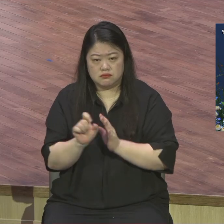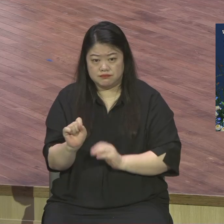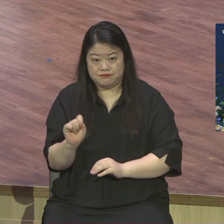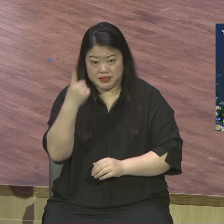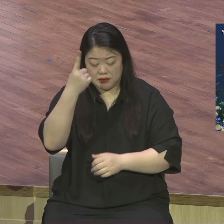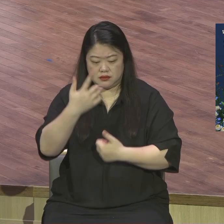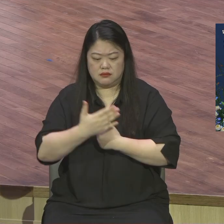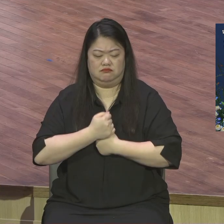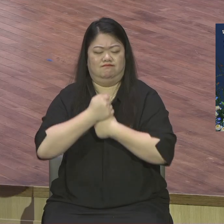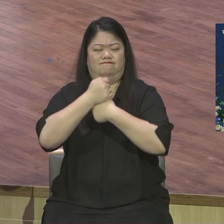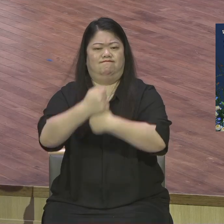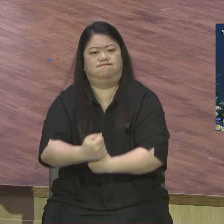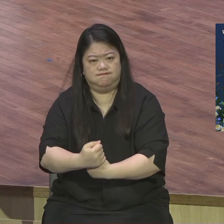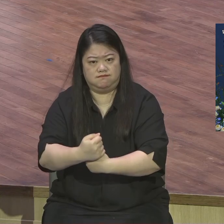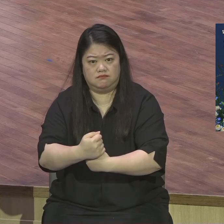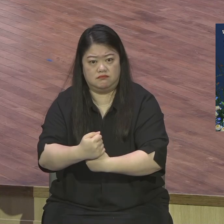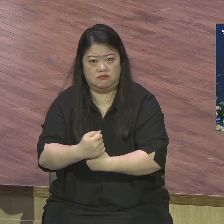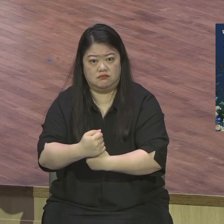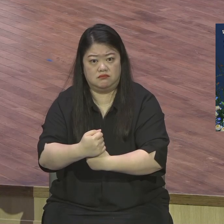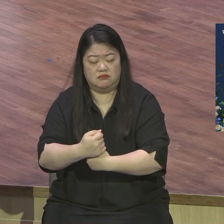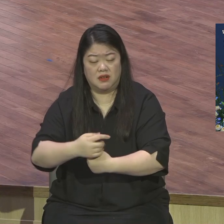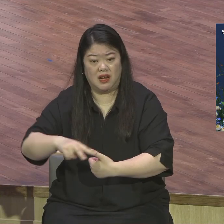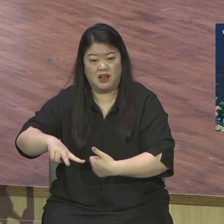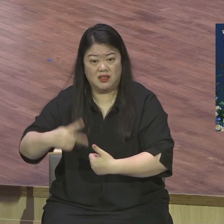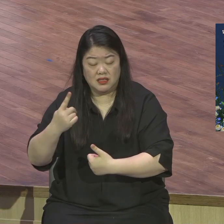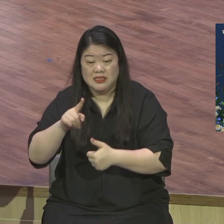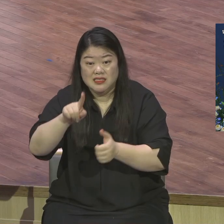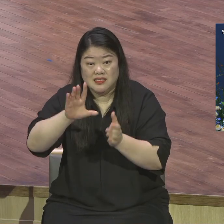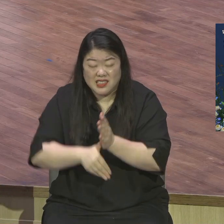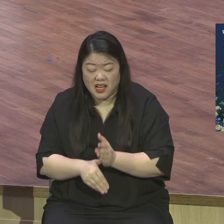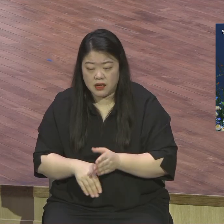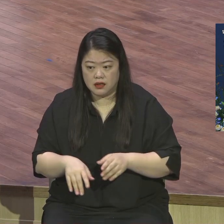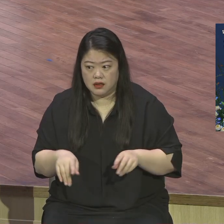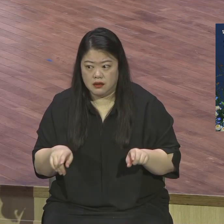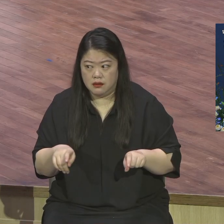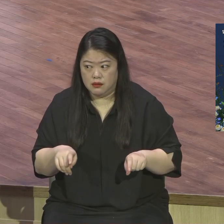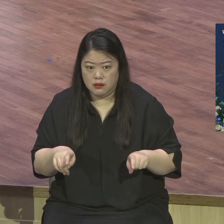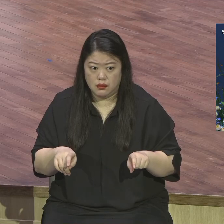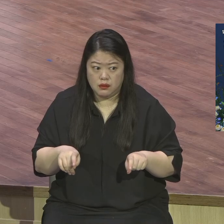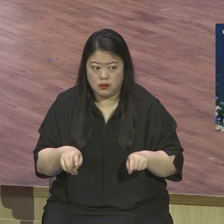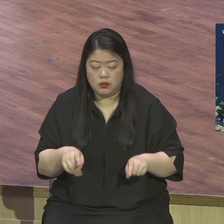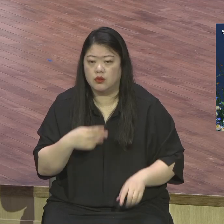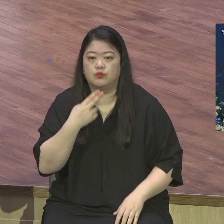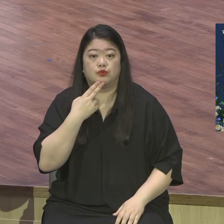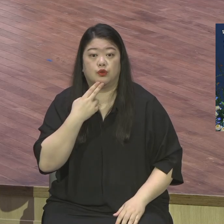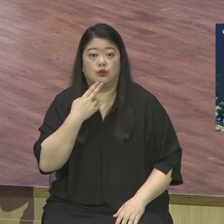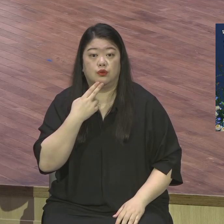잡혀왔어요 예수님 증거한다고 그러면서 그때 뭐라 하세요 바울이